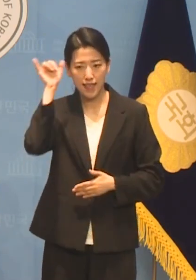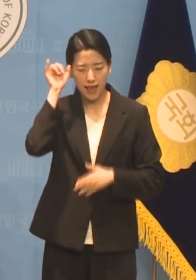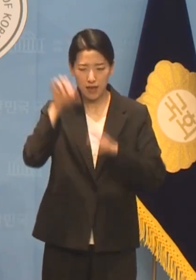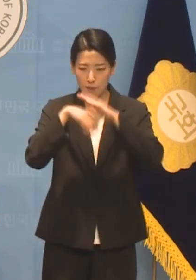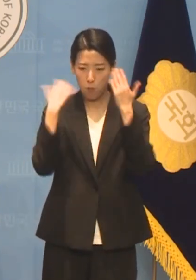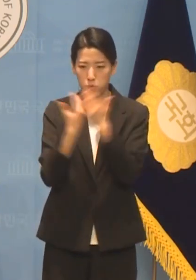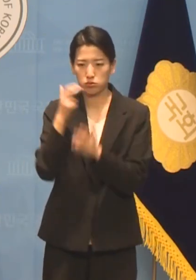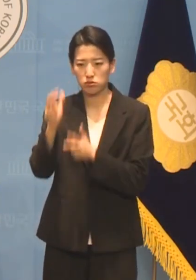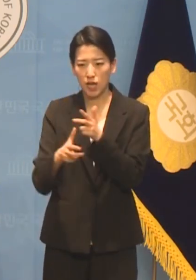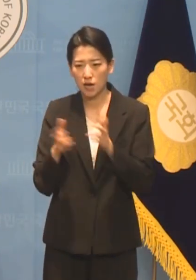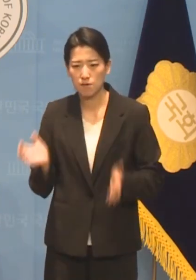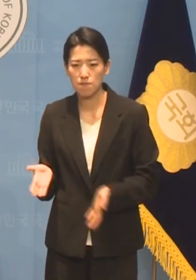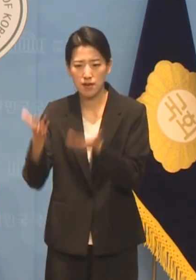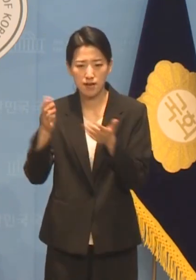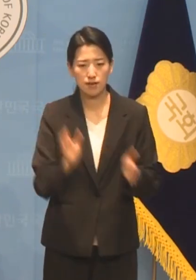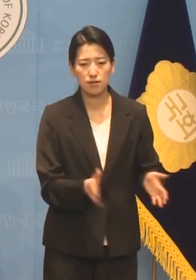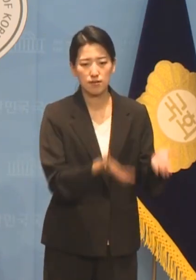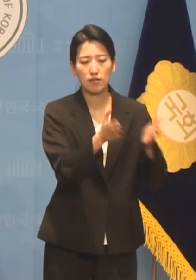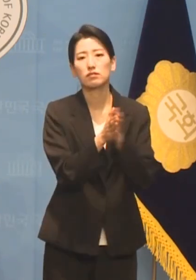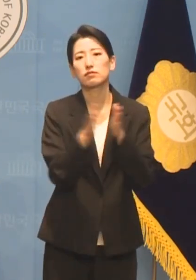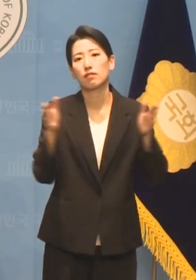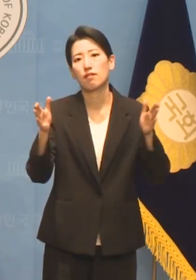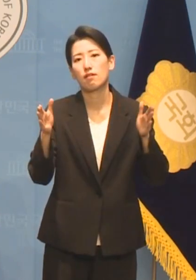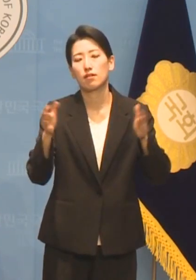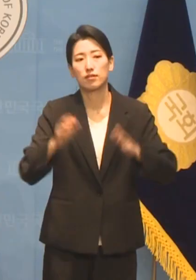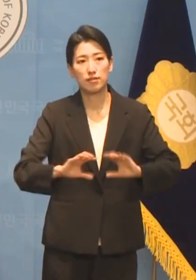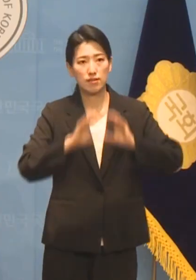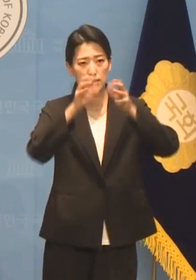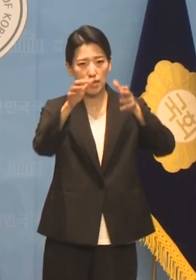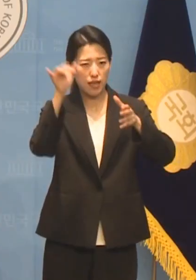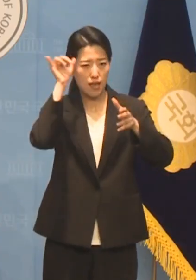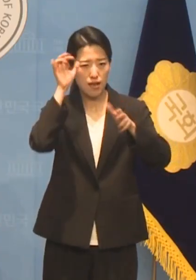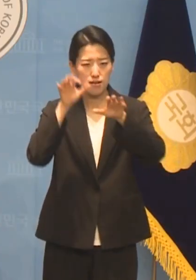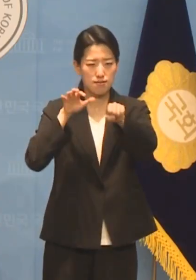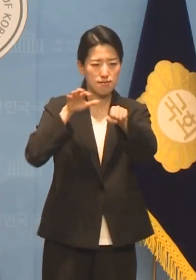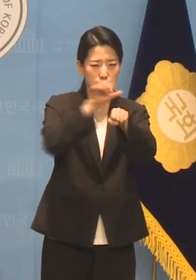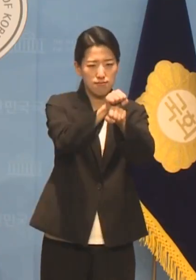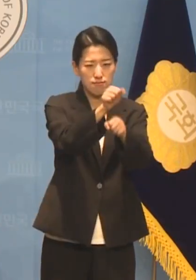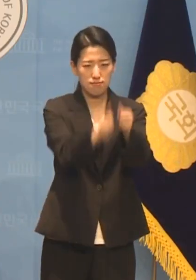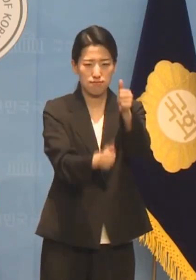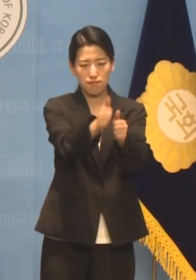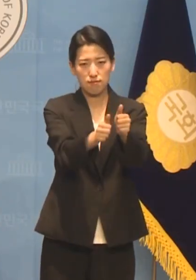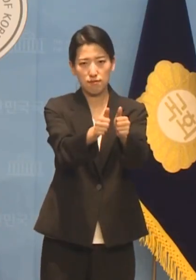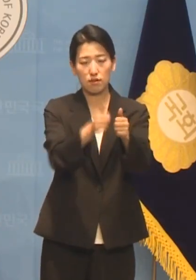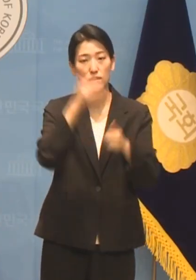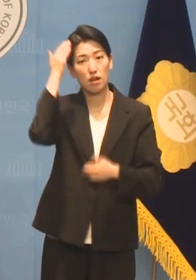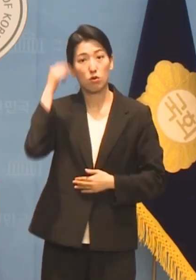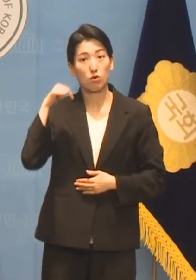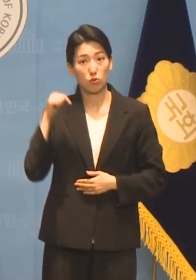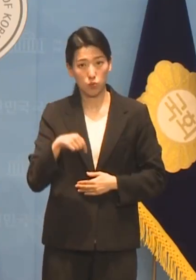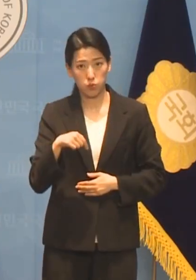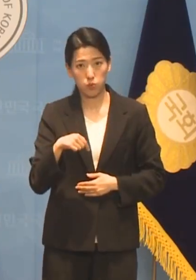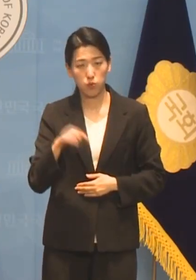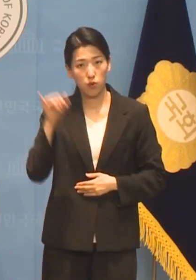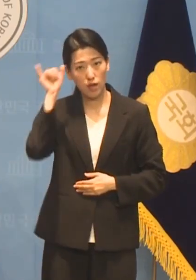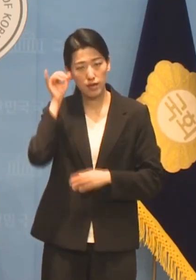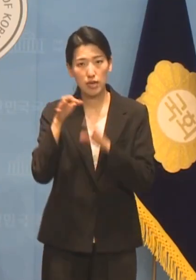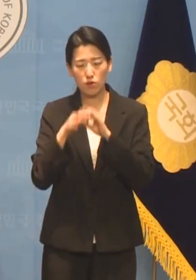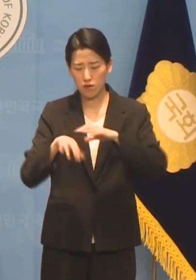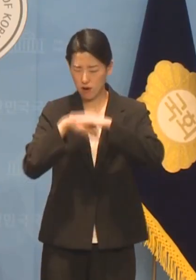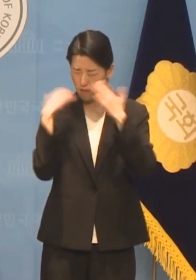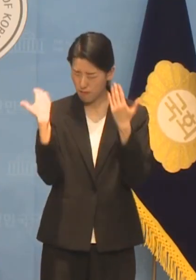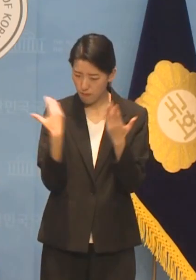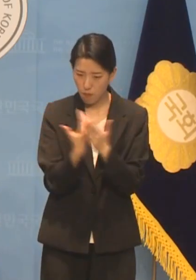프리 상태에서 AI 패권을 향해 질주하고 있습니다. 우리도 AI 규제 프리 그리고 네거티브